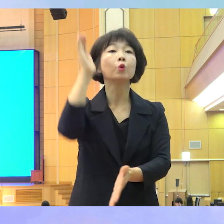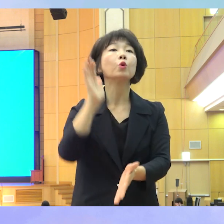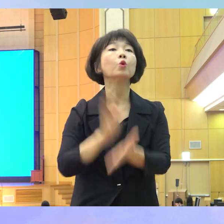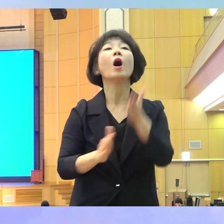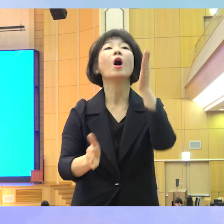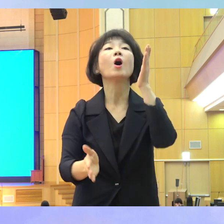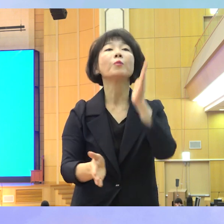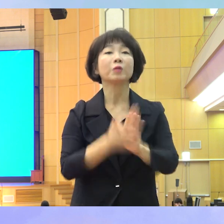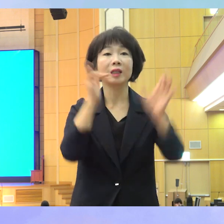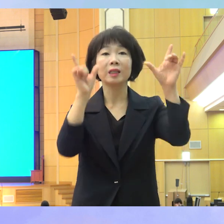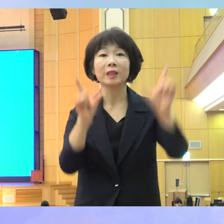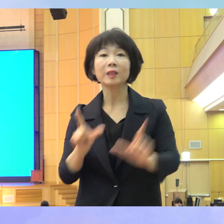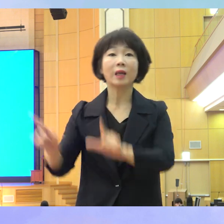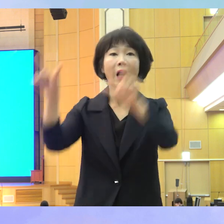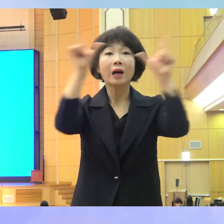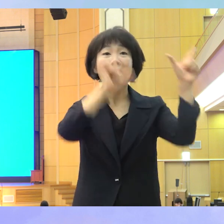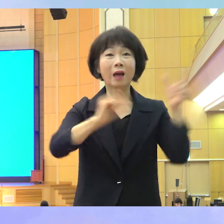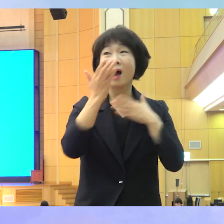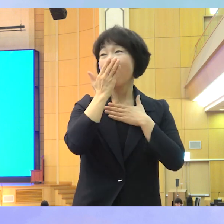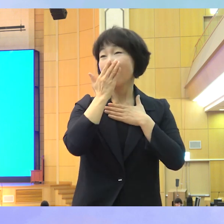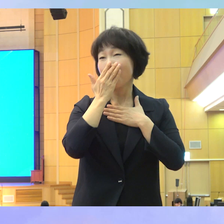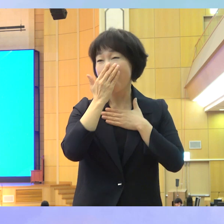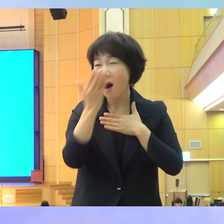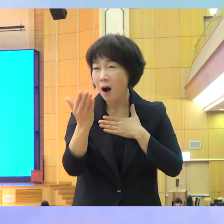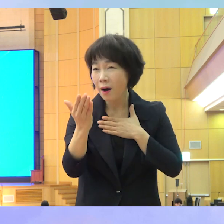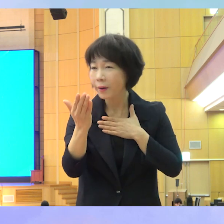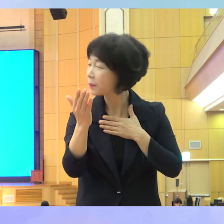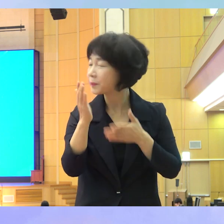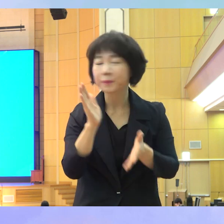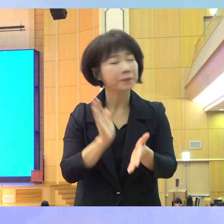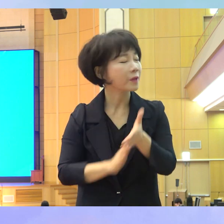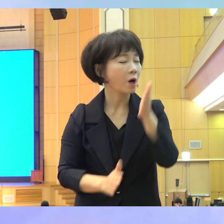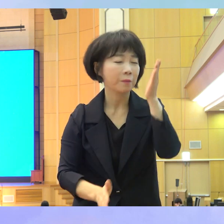주 없이 살 수